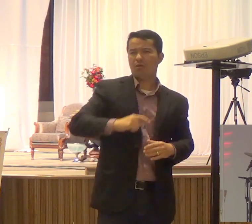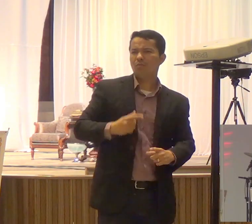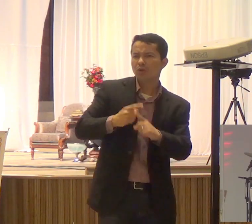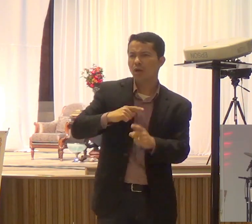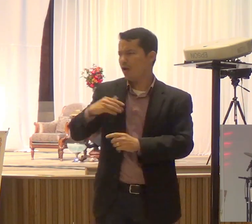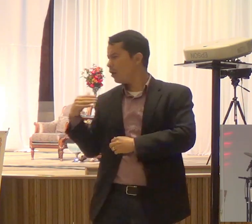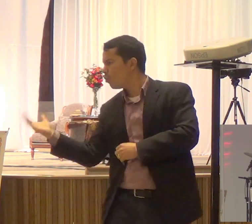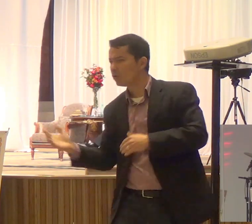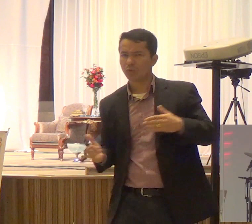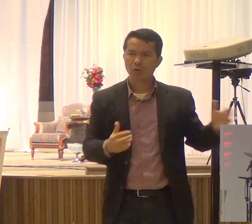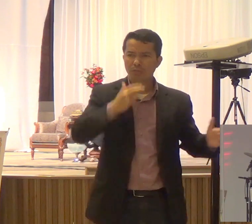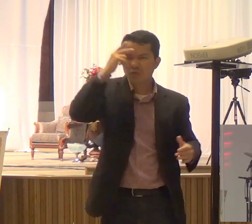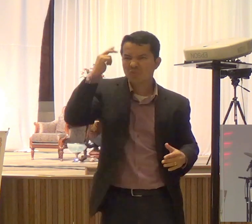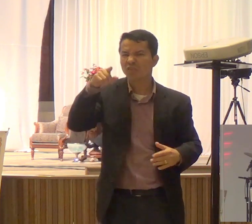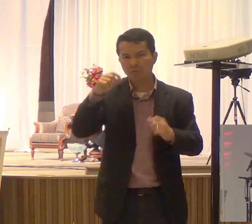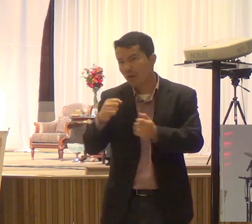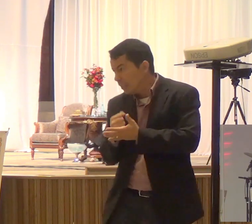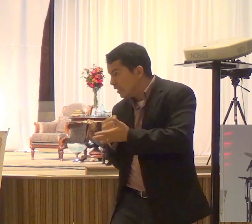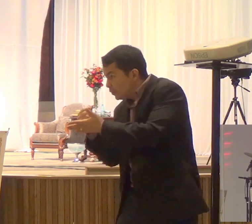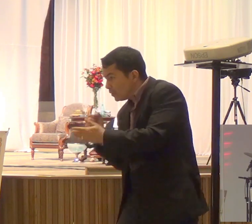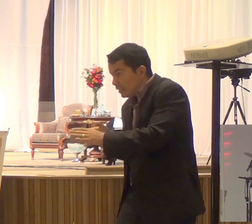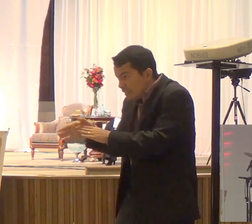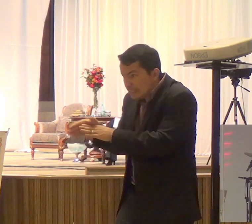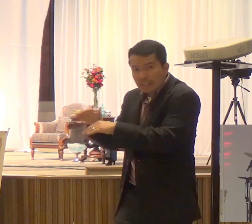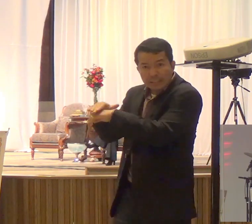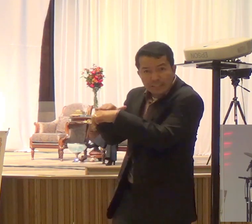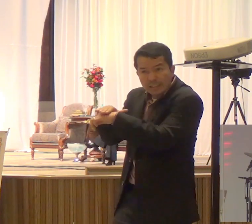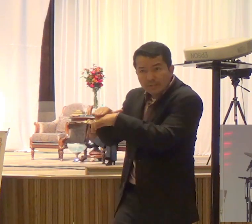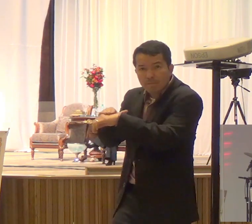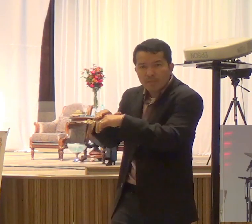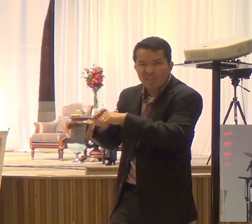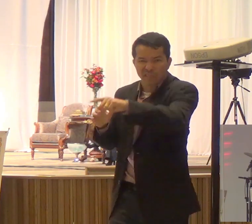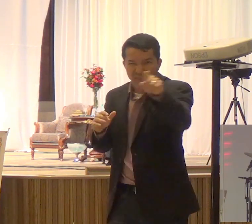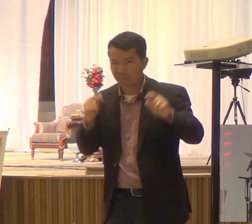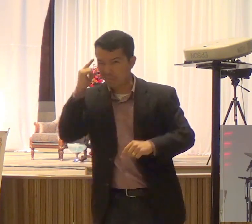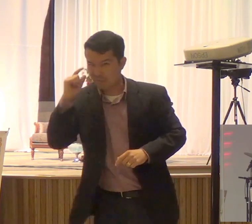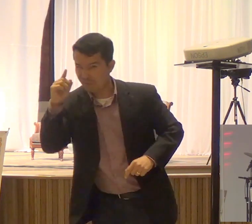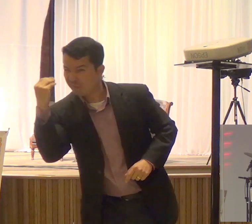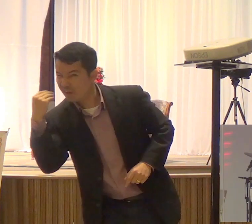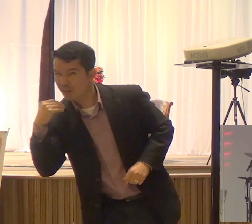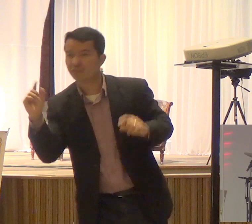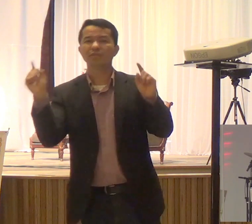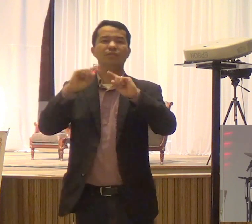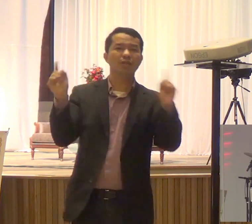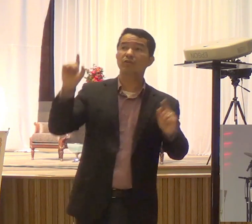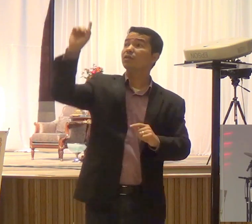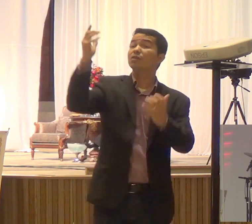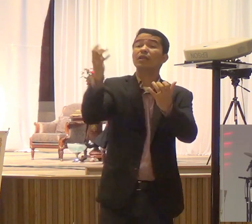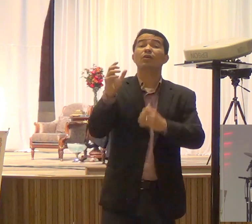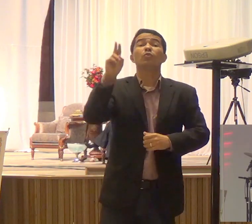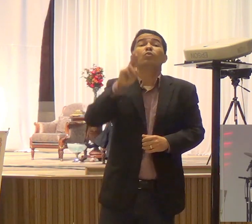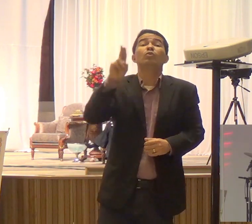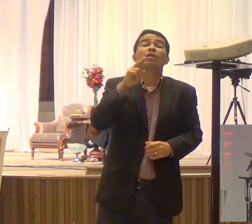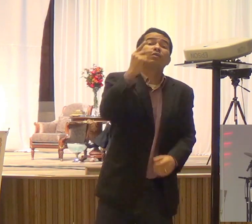ao nosso redor, e não é necessariamente sendo madeira forte, cortada e morta, mas é sendo